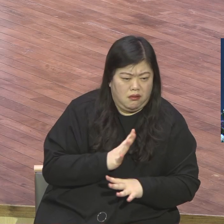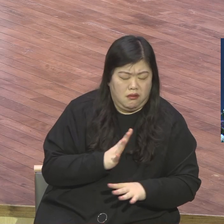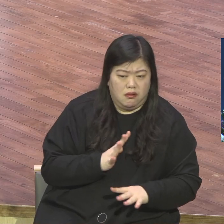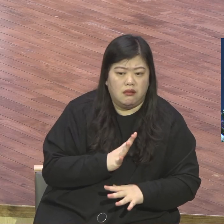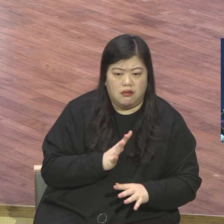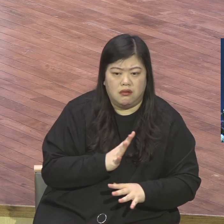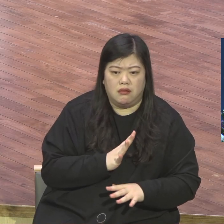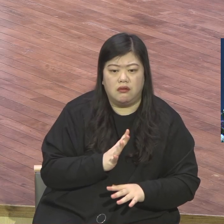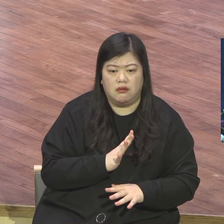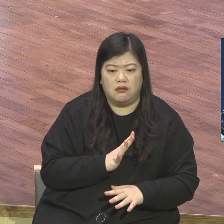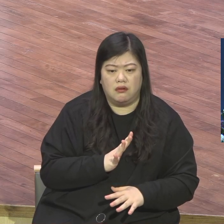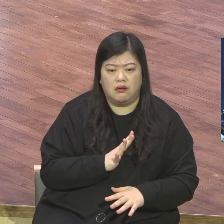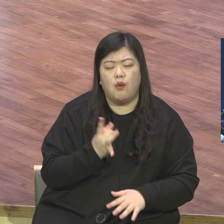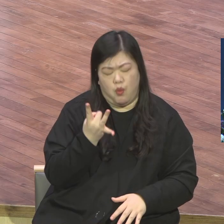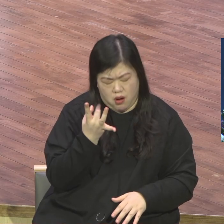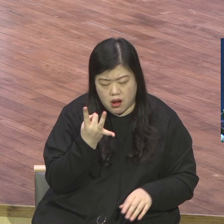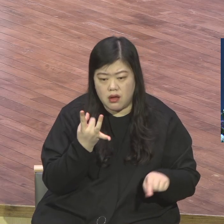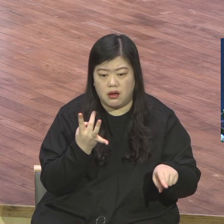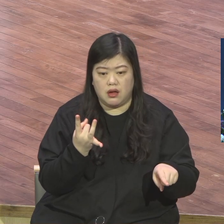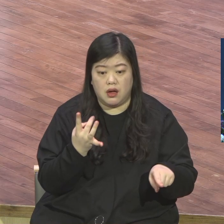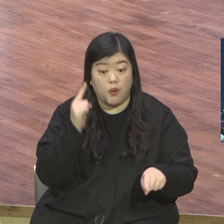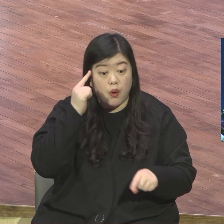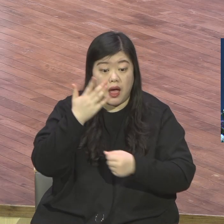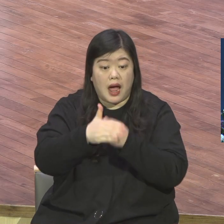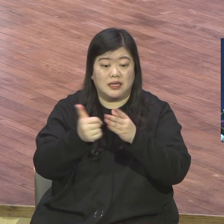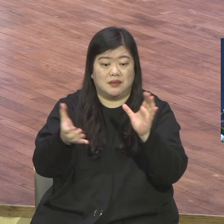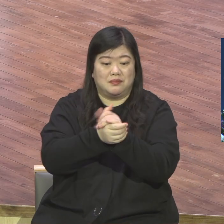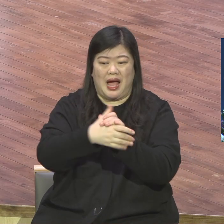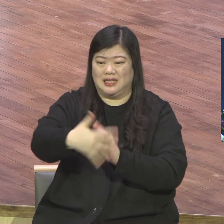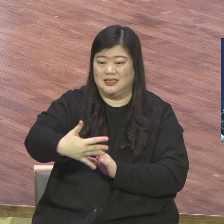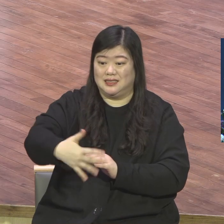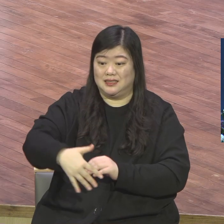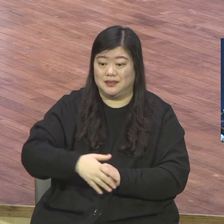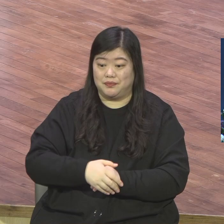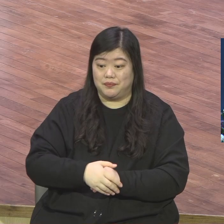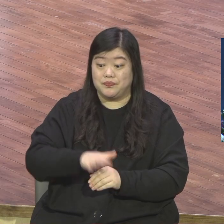나갑니다. 이스라엘 백성들도요